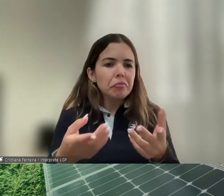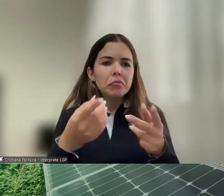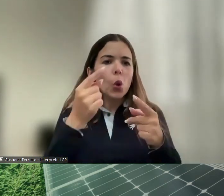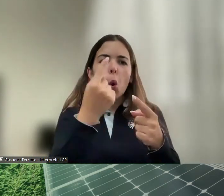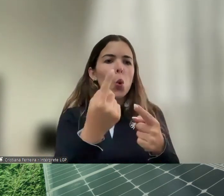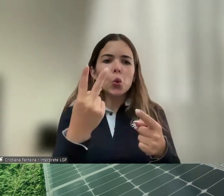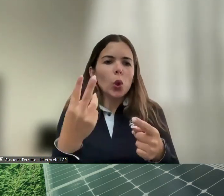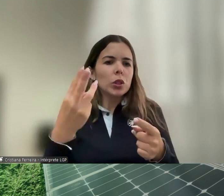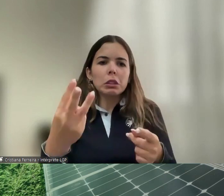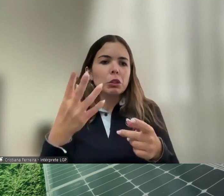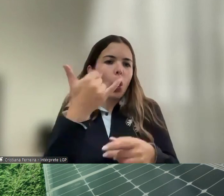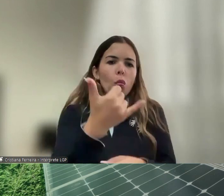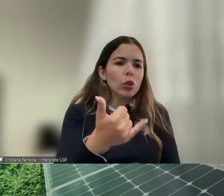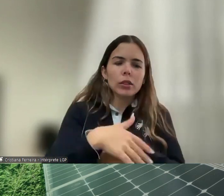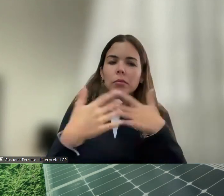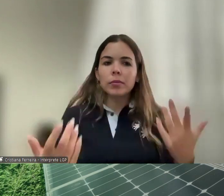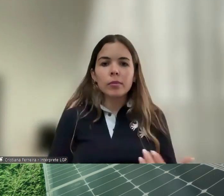1, 2, 12,